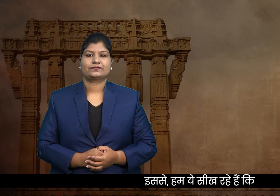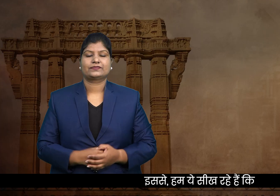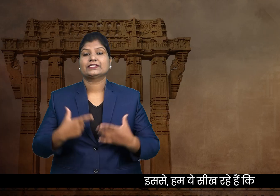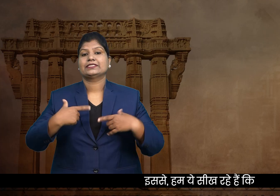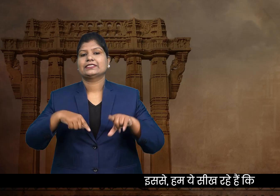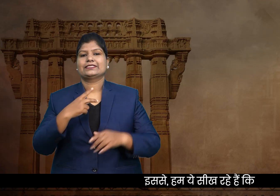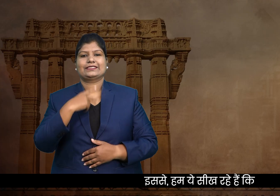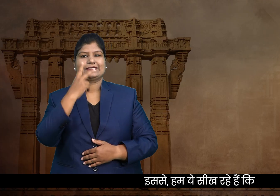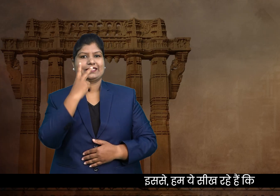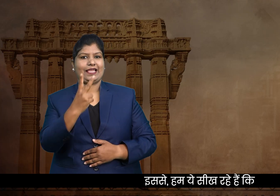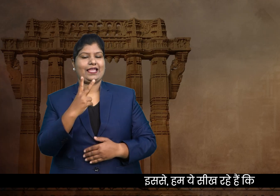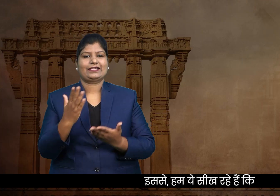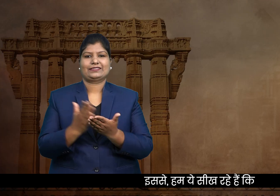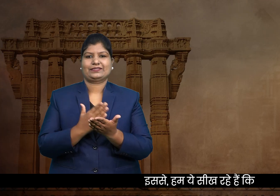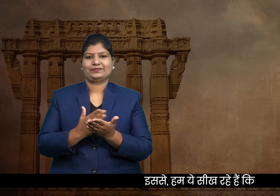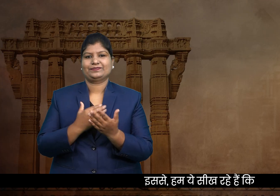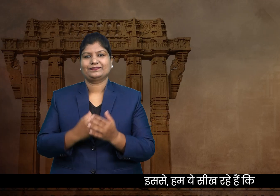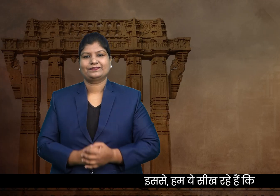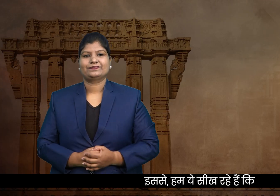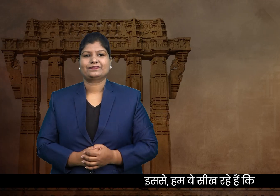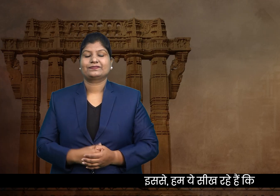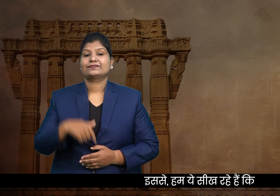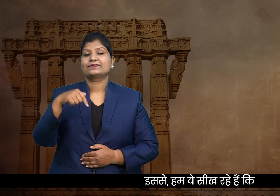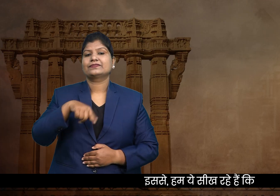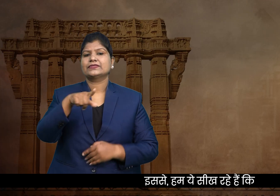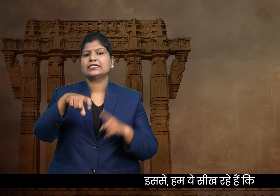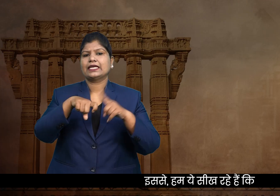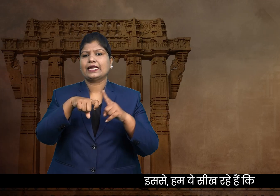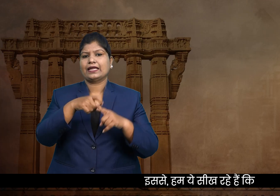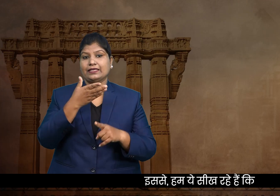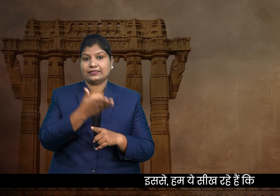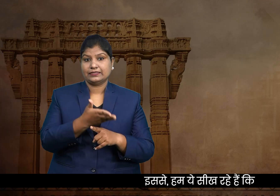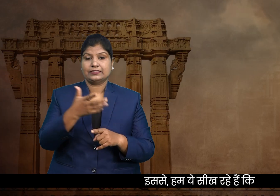इससे हम यह सीख रहे हैं कि